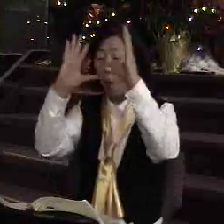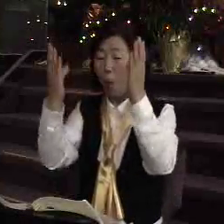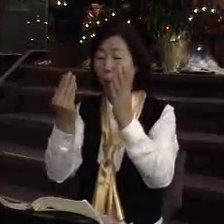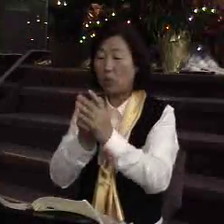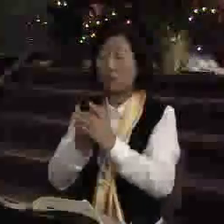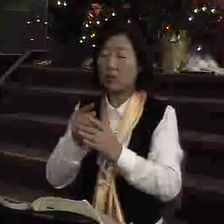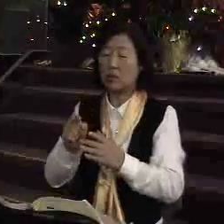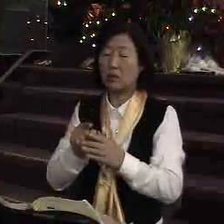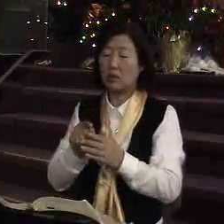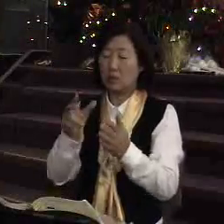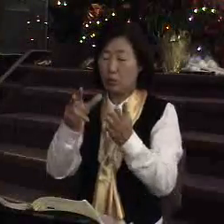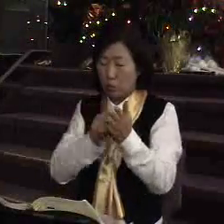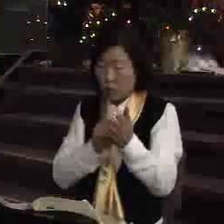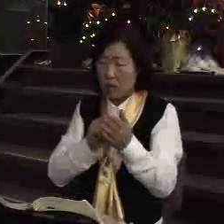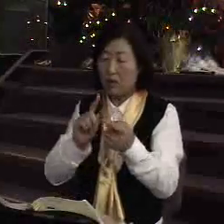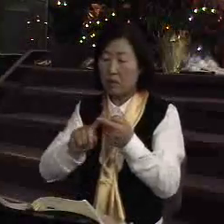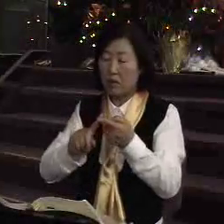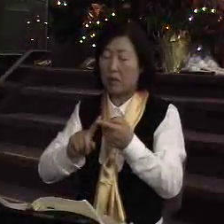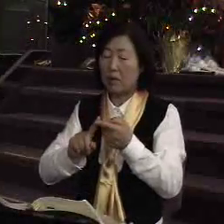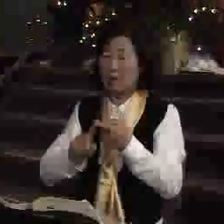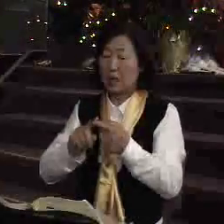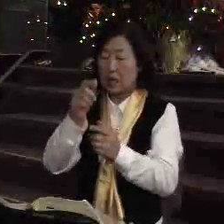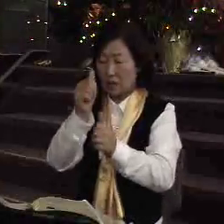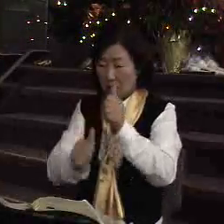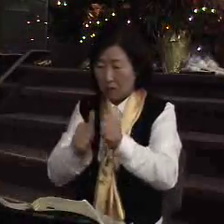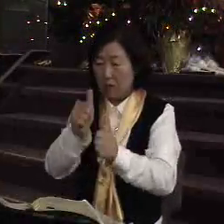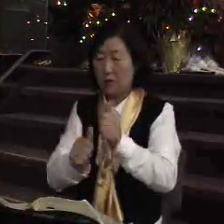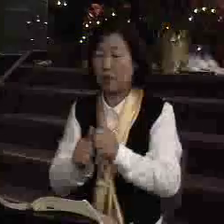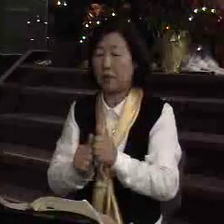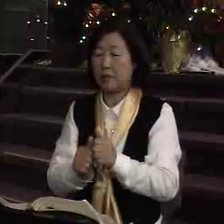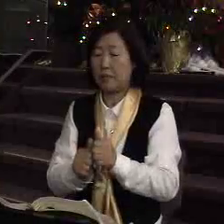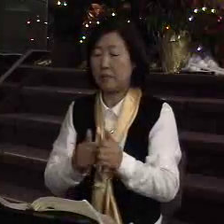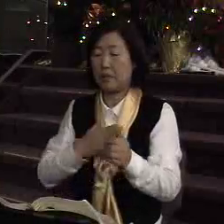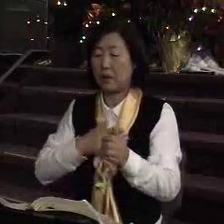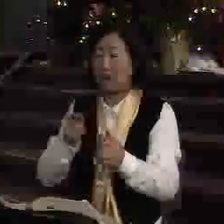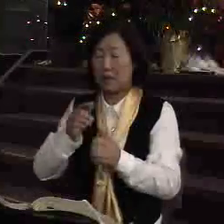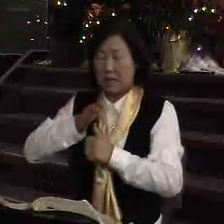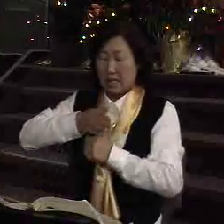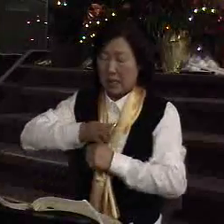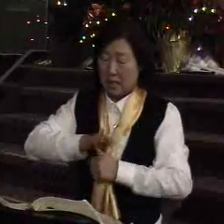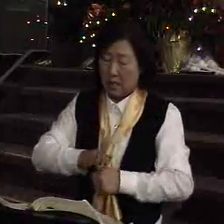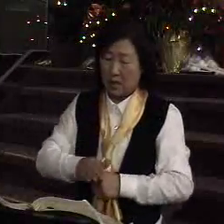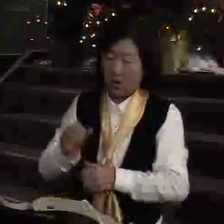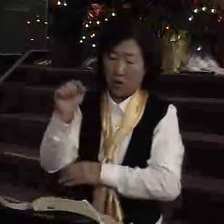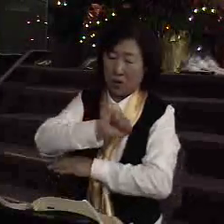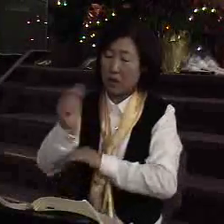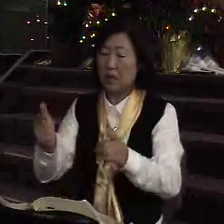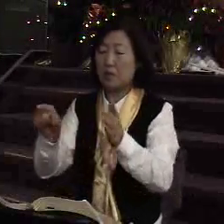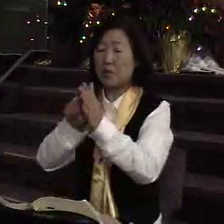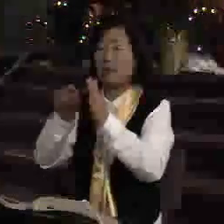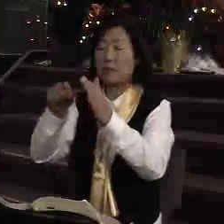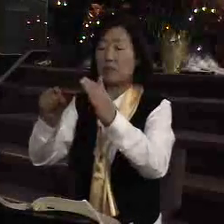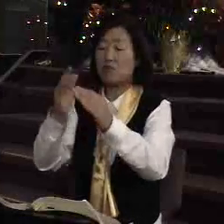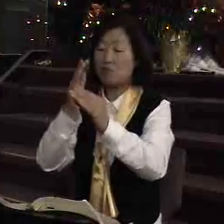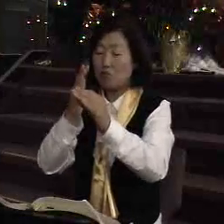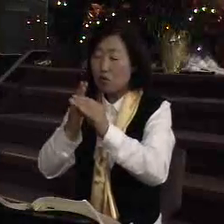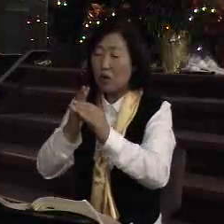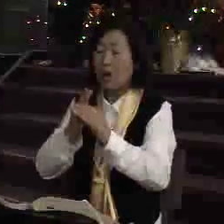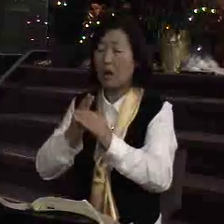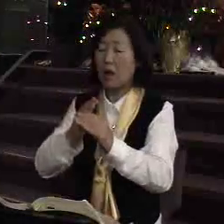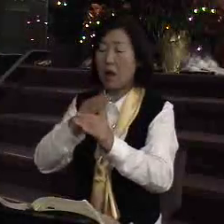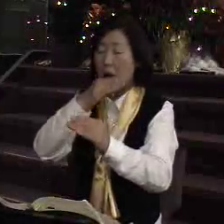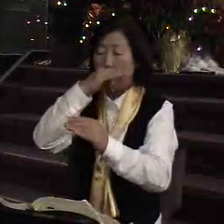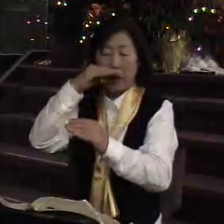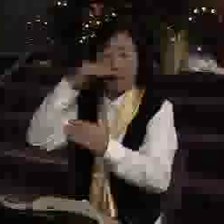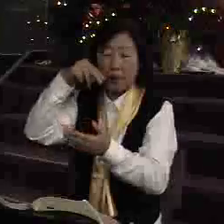모든 그 문제거리, 이러한 모든 시험거리를 내가 극복하고 흔들리지 않은 믿음 가운데 바로 서기